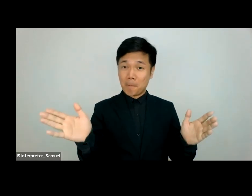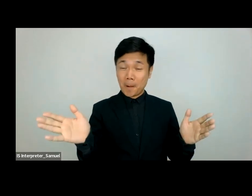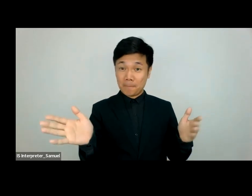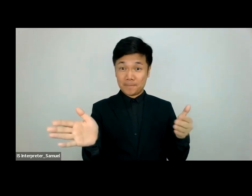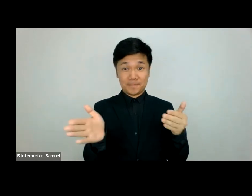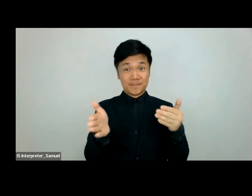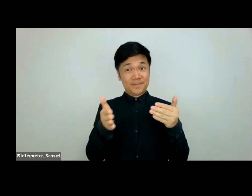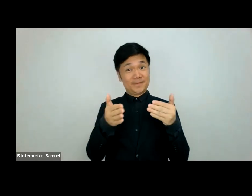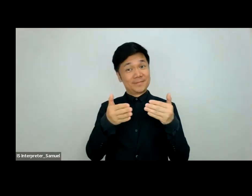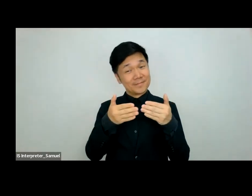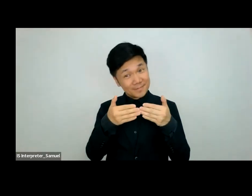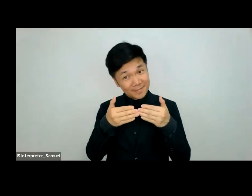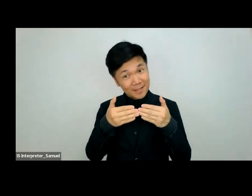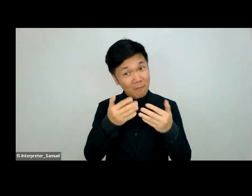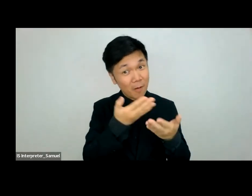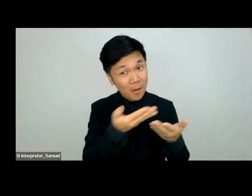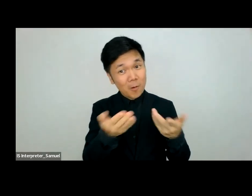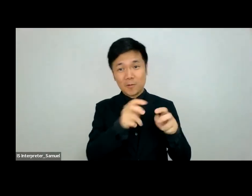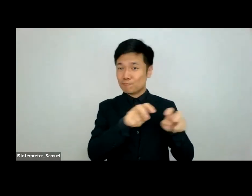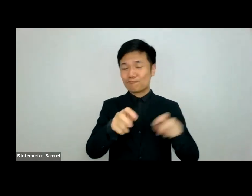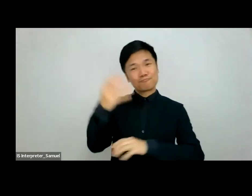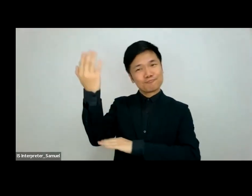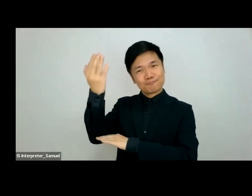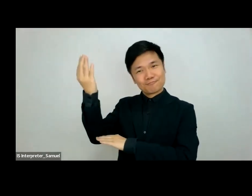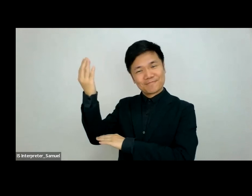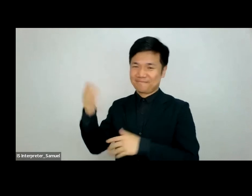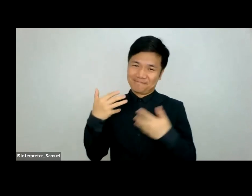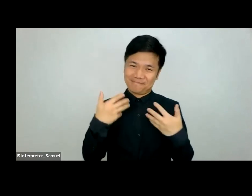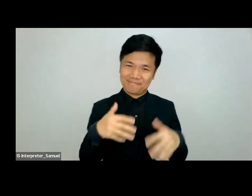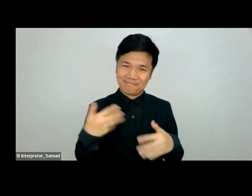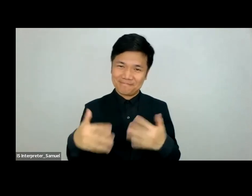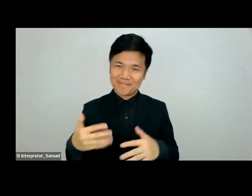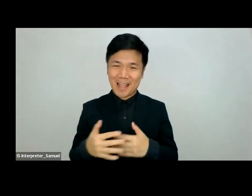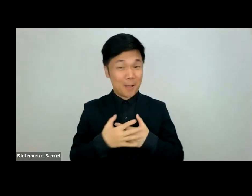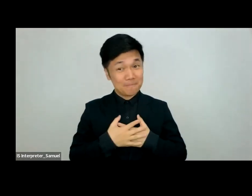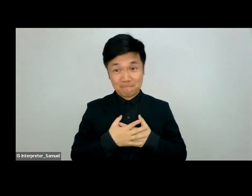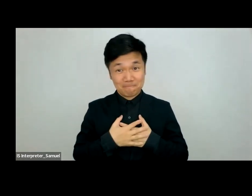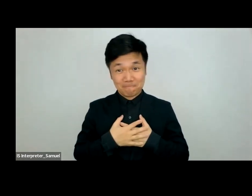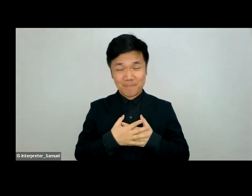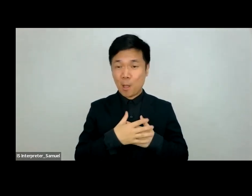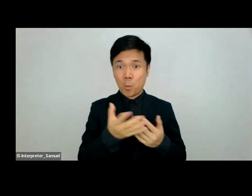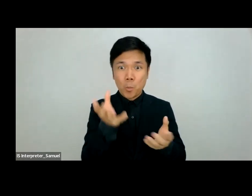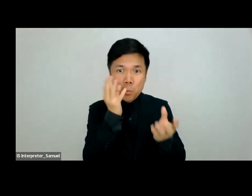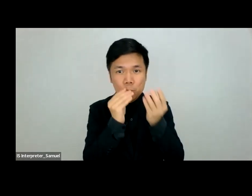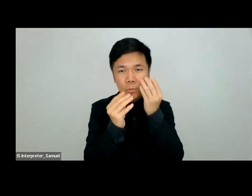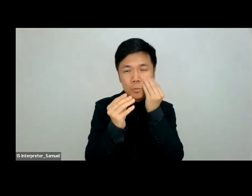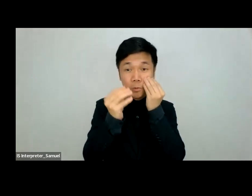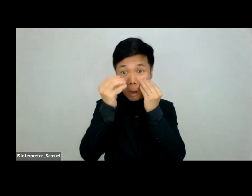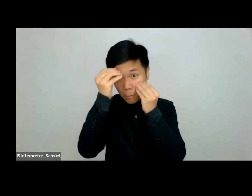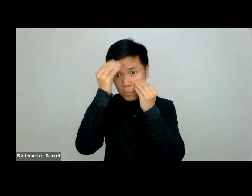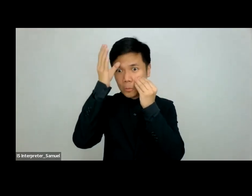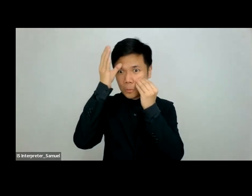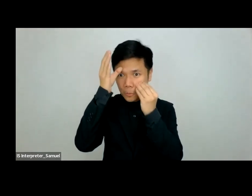nous sommes au terme, à la fin de ce webinaire. J'aimerais remercier tous